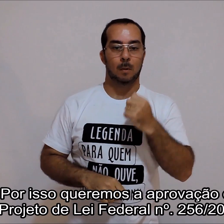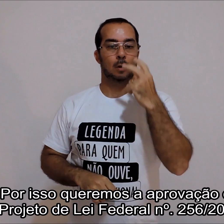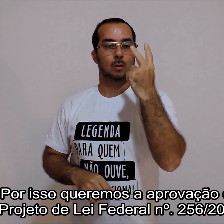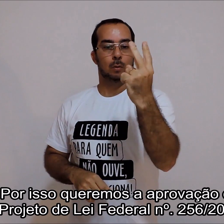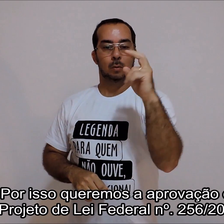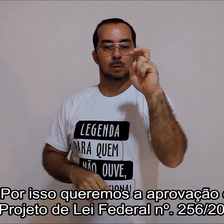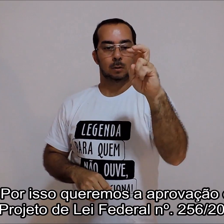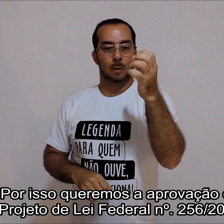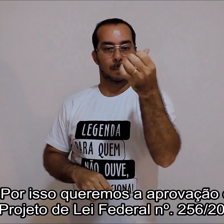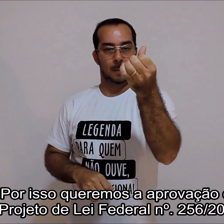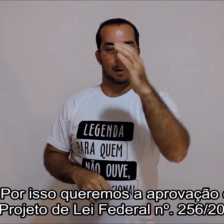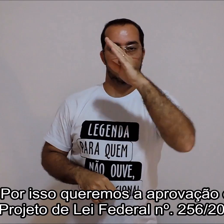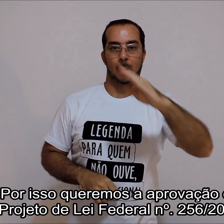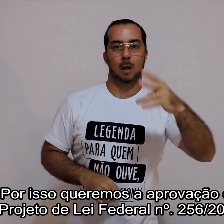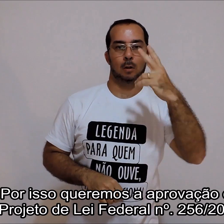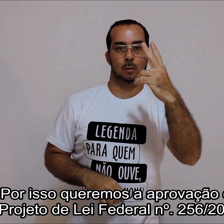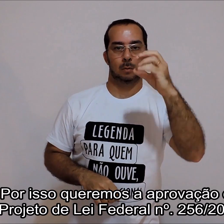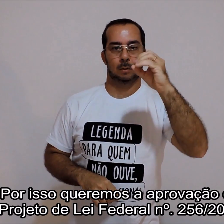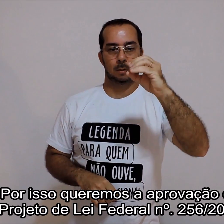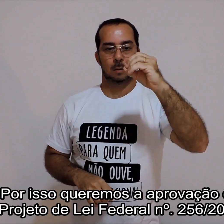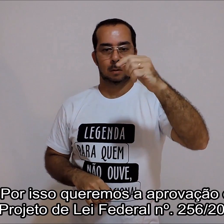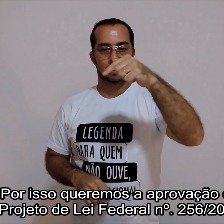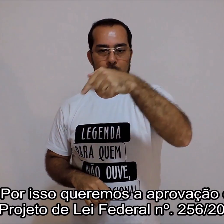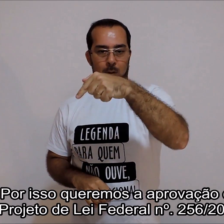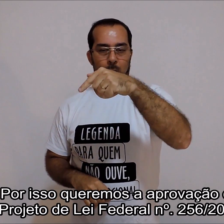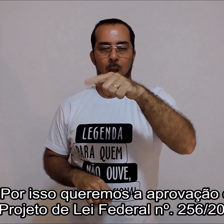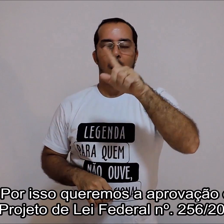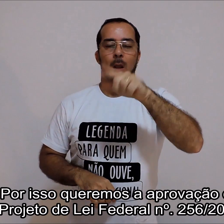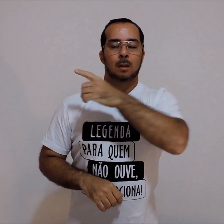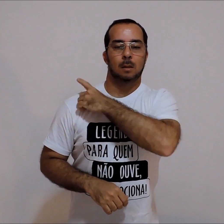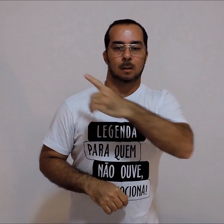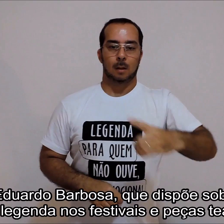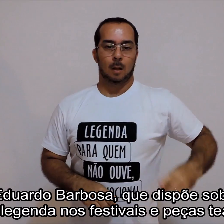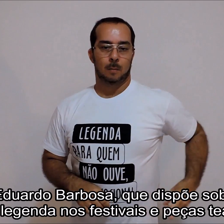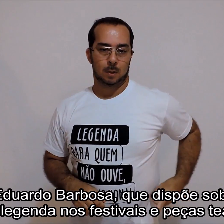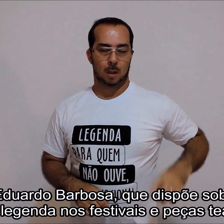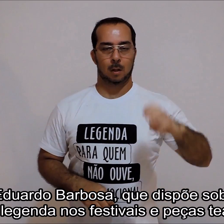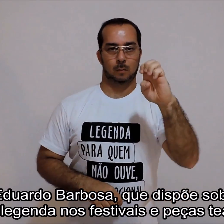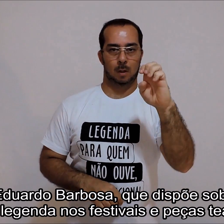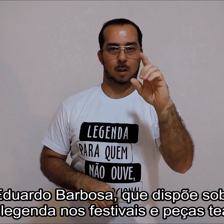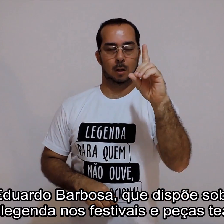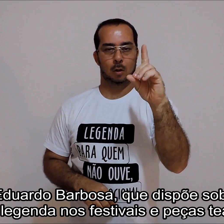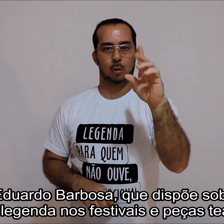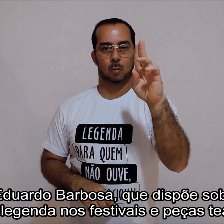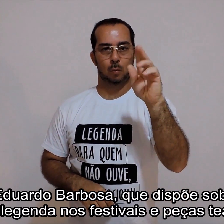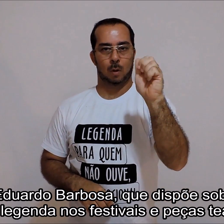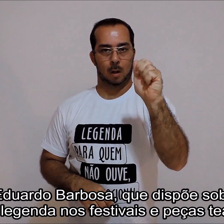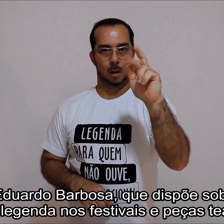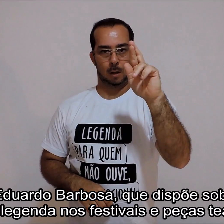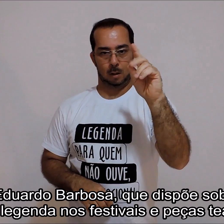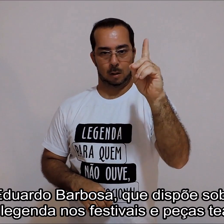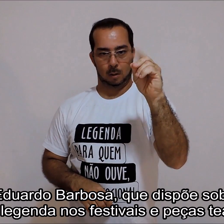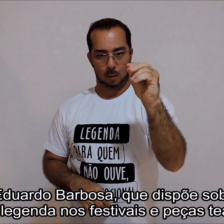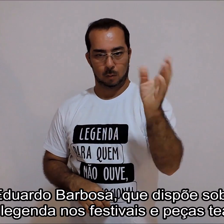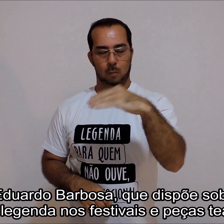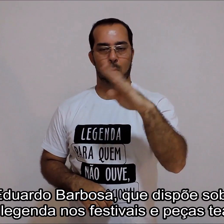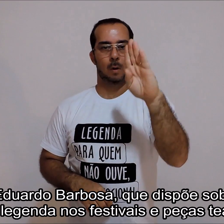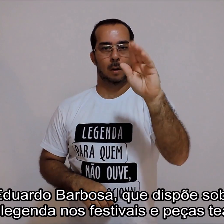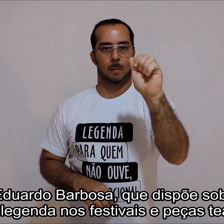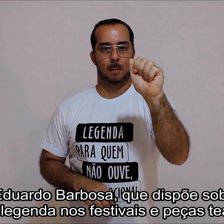256 de 2007. Do deputado Eduardo Barbosa, que